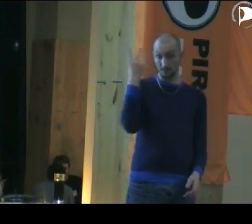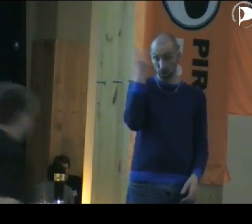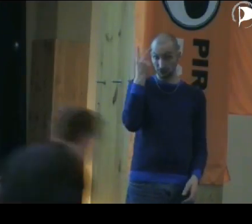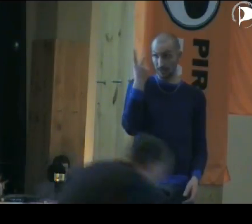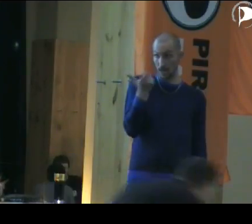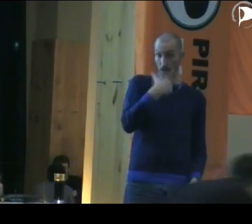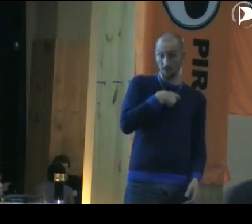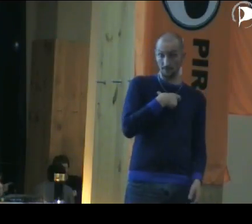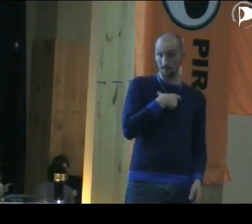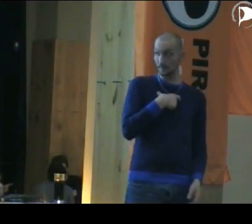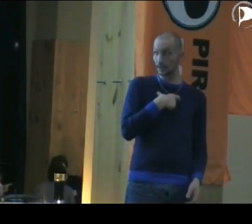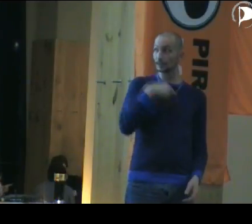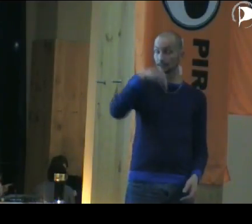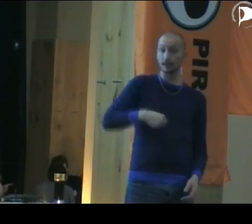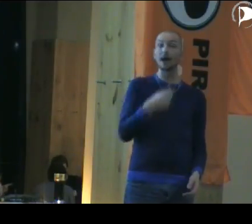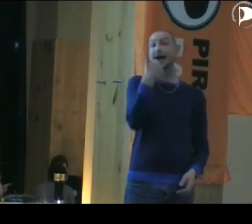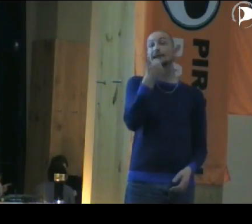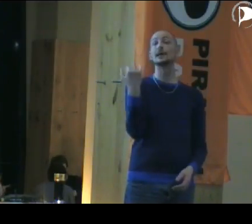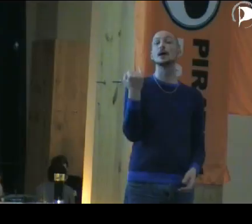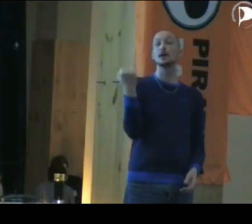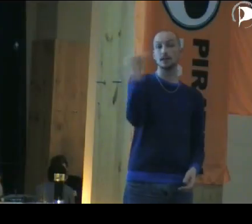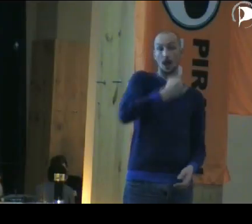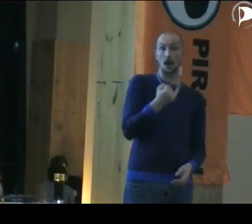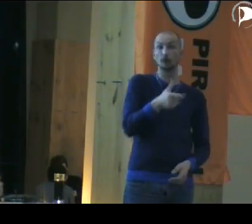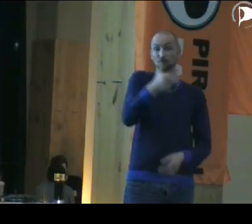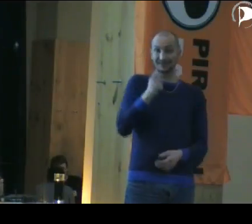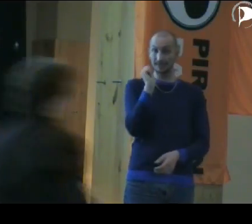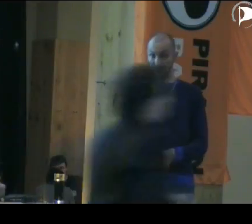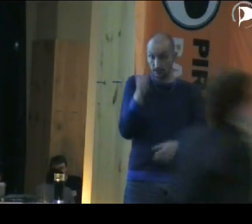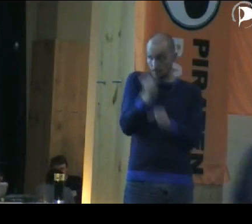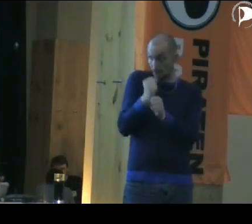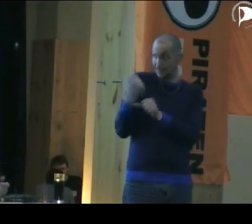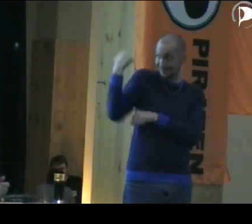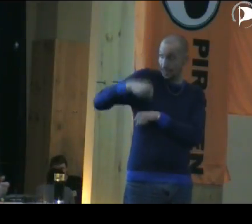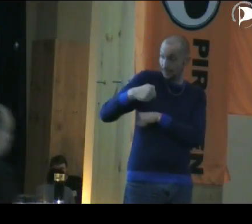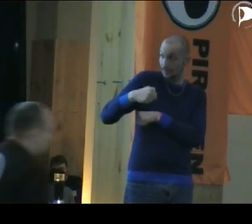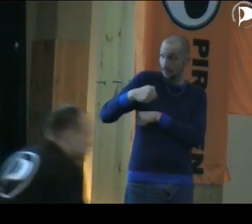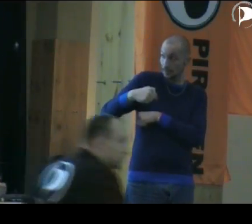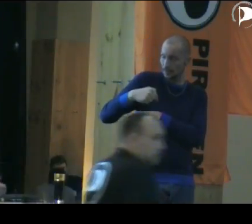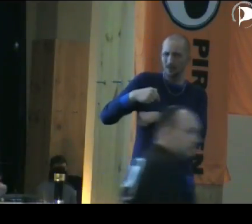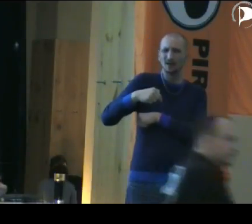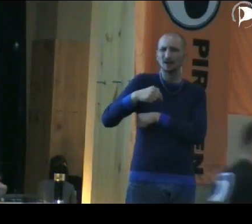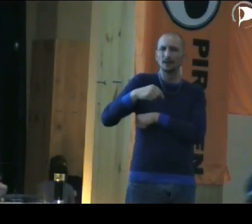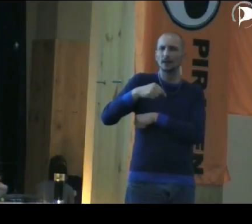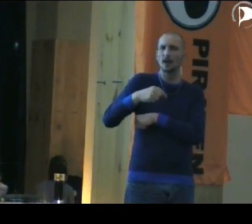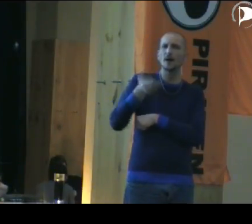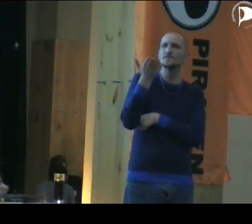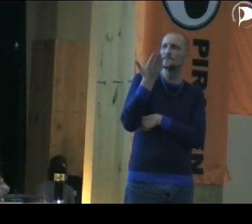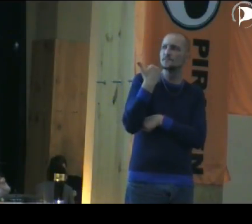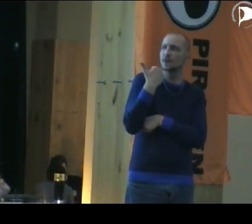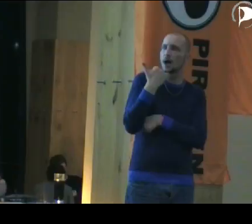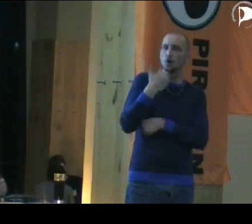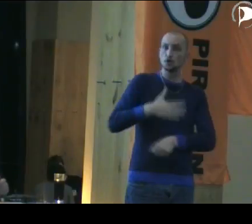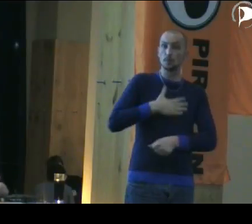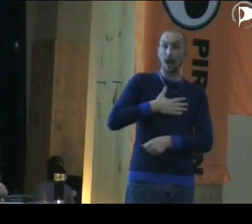also wir haben jetzt eine grafische 3 jung und hat unsere branchen